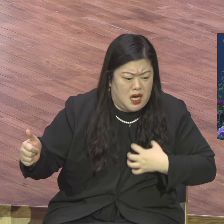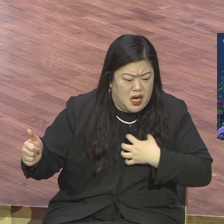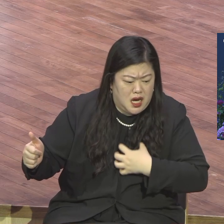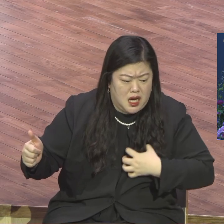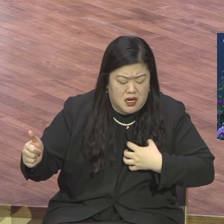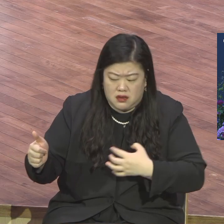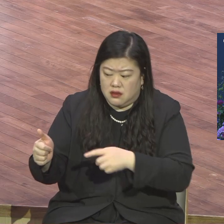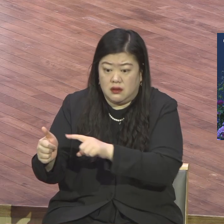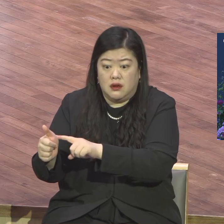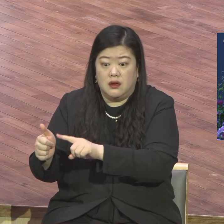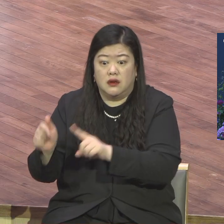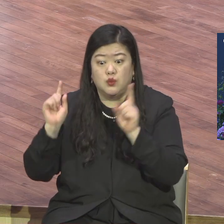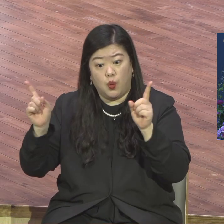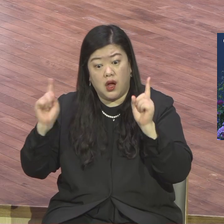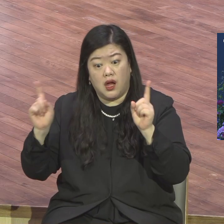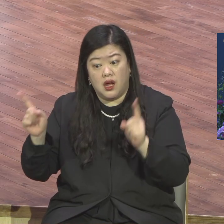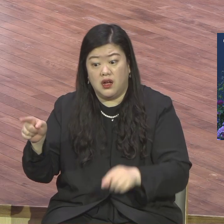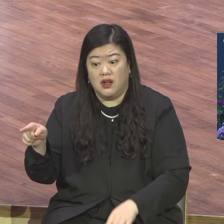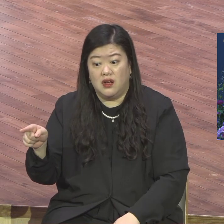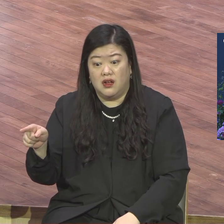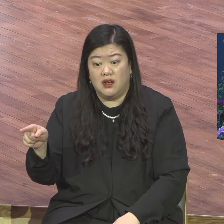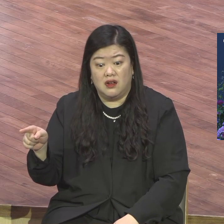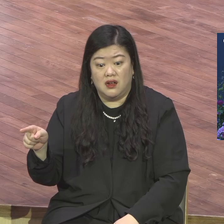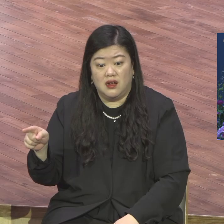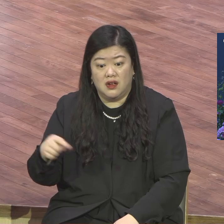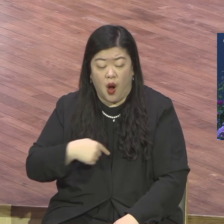감격이 찬양이